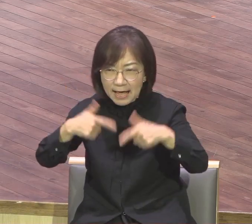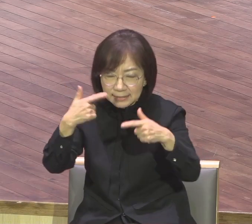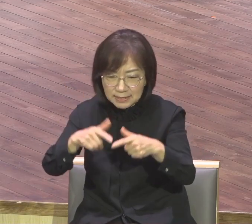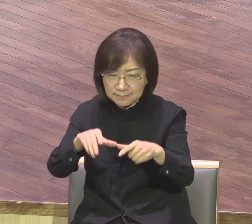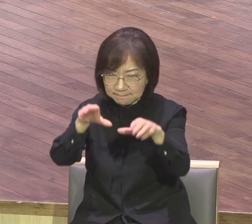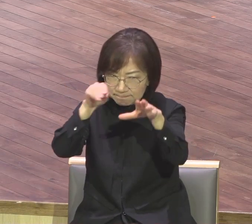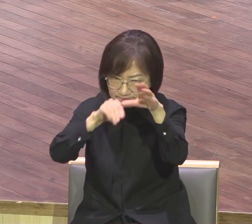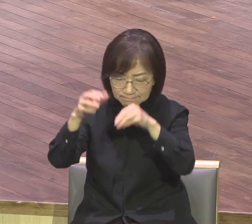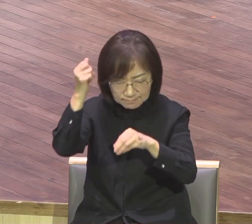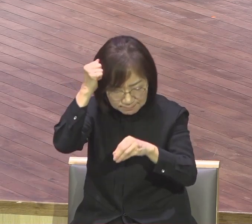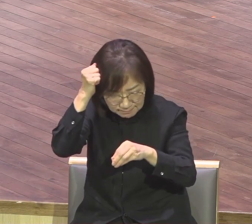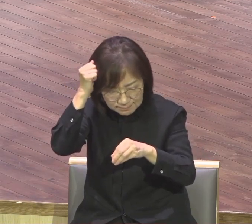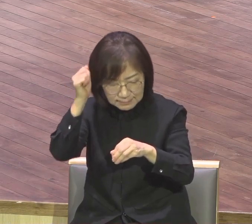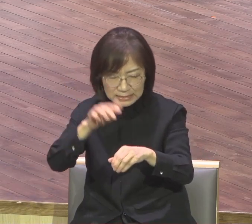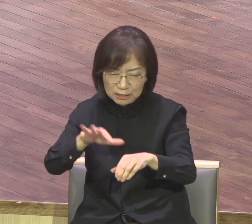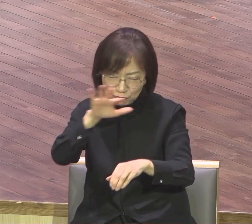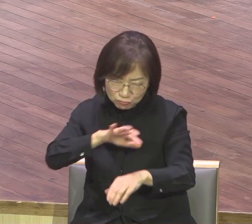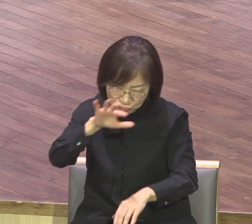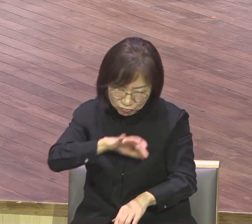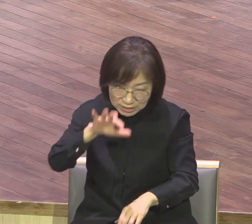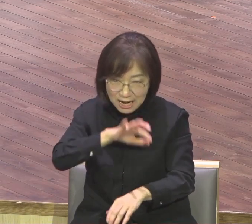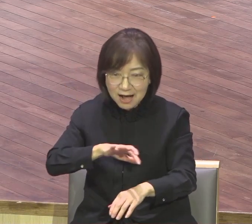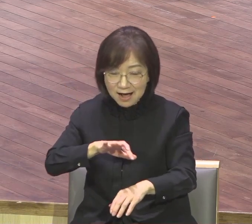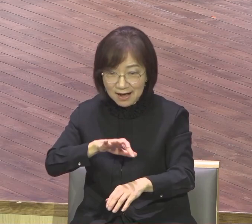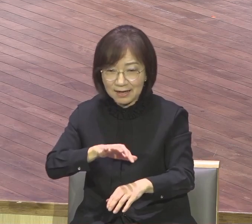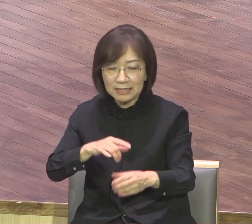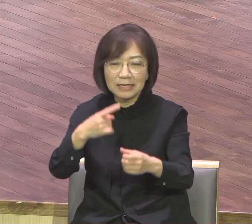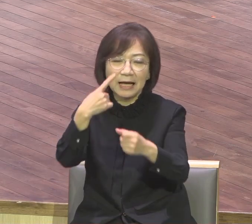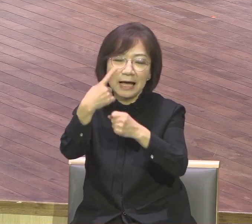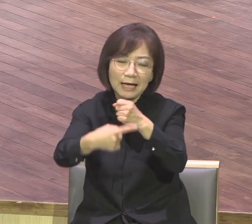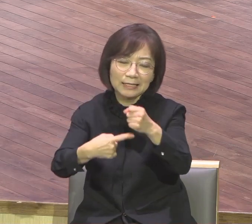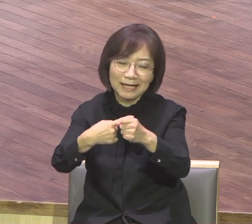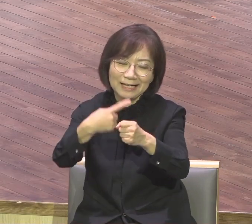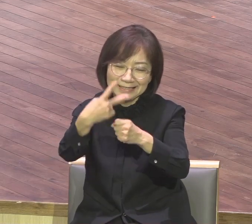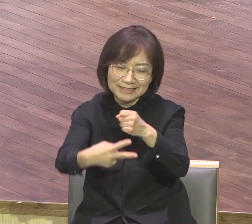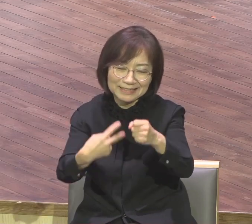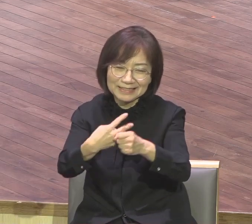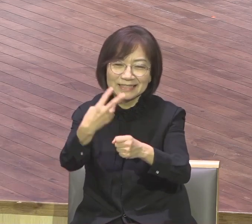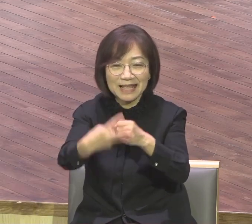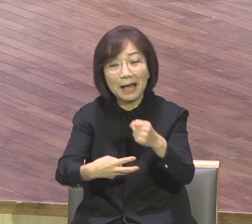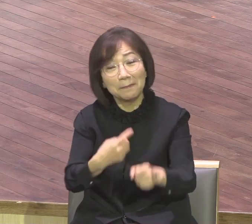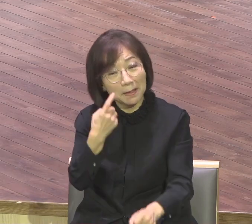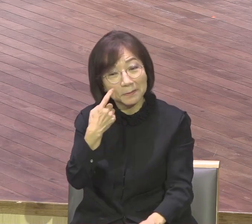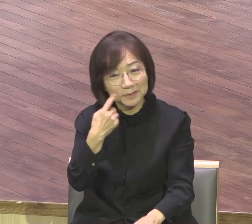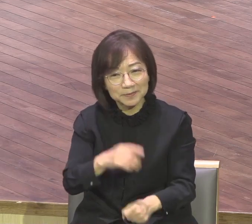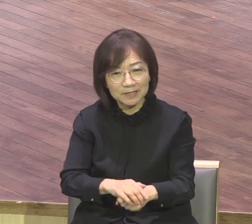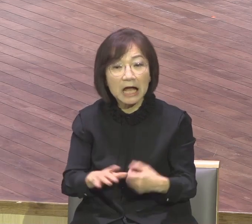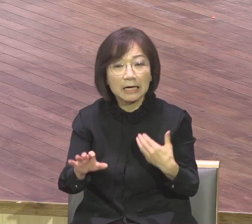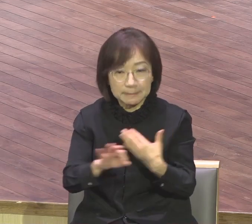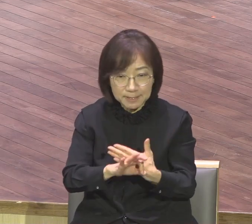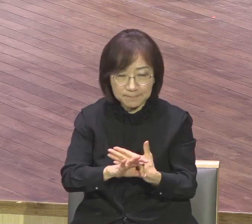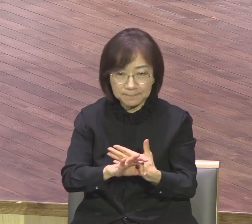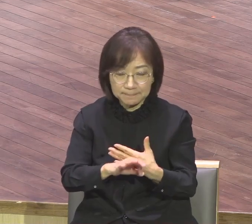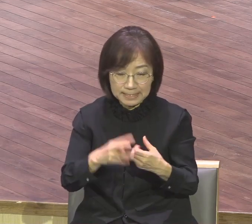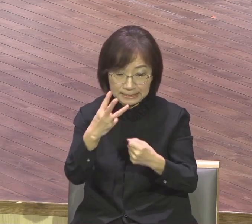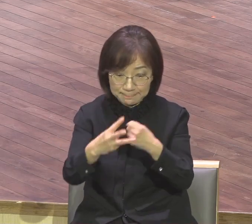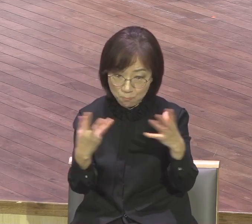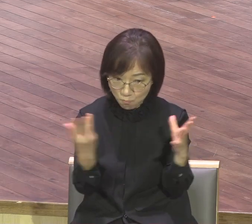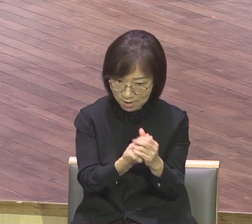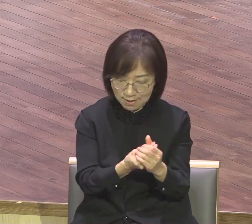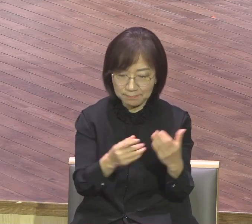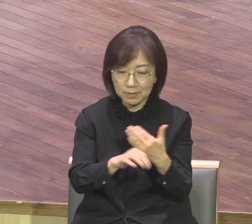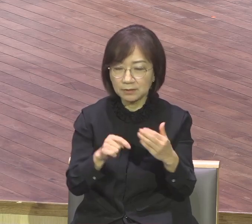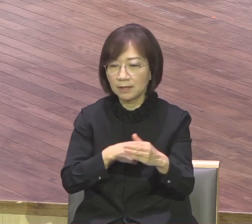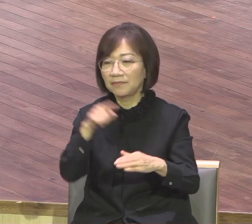años. 여러분 완전히 설교자 됩니다. Entonces ustedes son todos evangelistas. 어디를 만나서 메시지 할 수 있어요. A quien encuentre pueden hacer mensaje. 이거 안